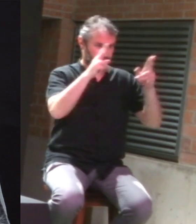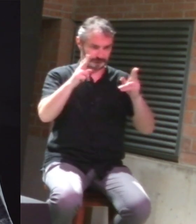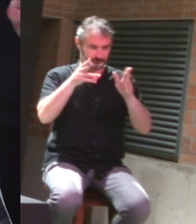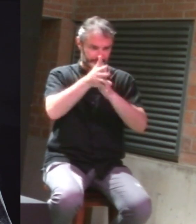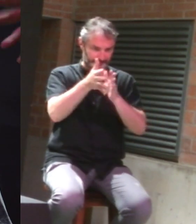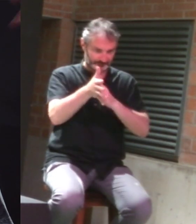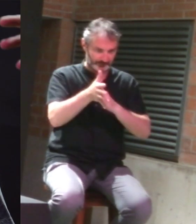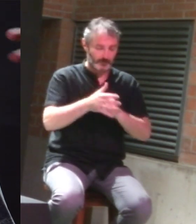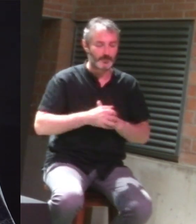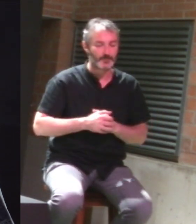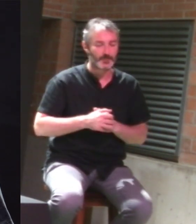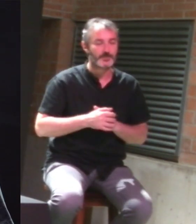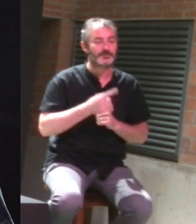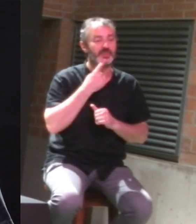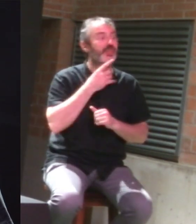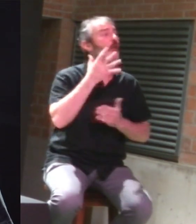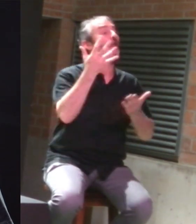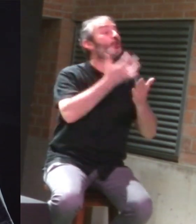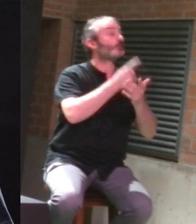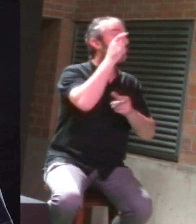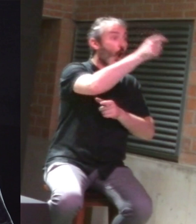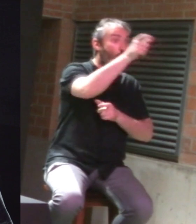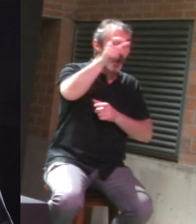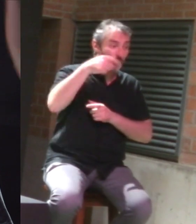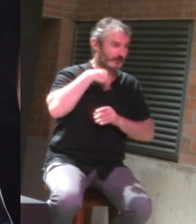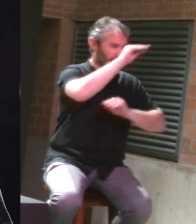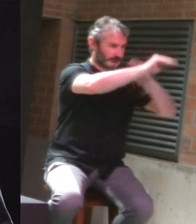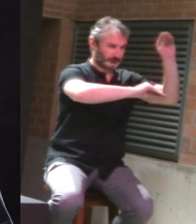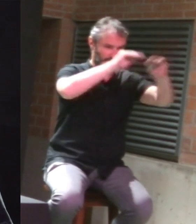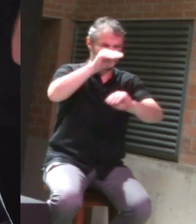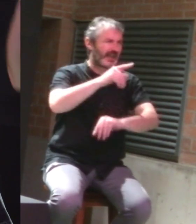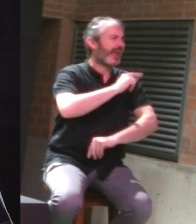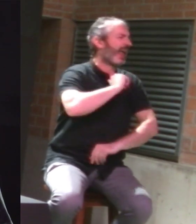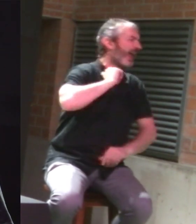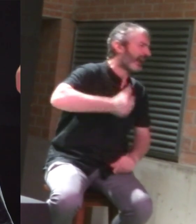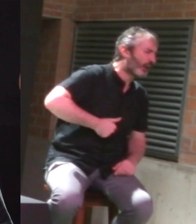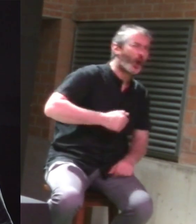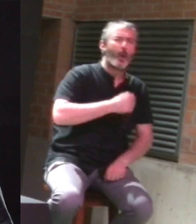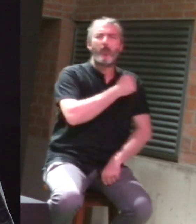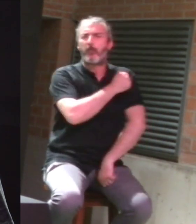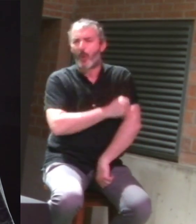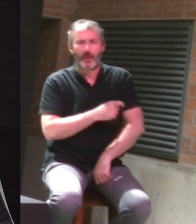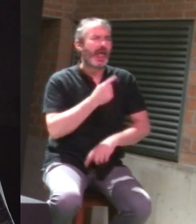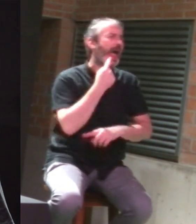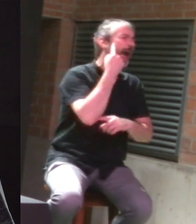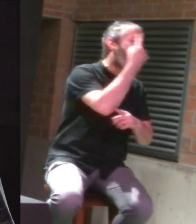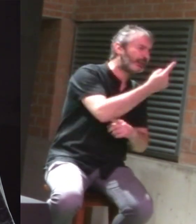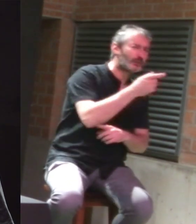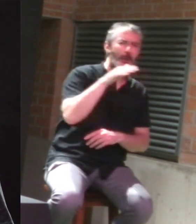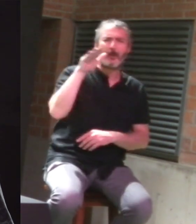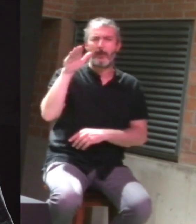así: digamos a todos los hombres, ricos y pobres, altos y